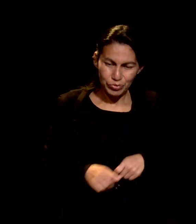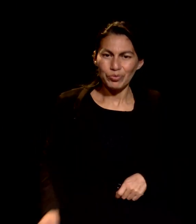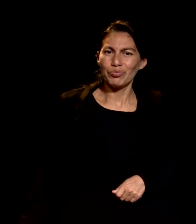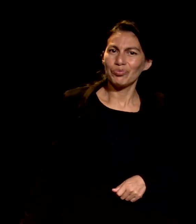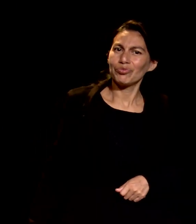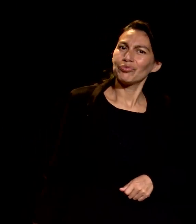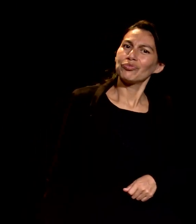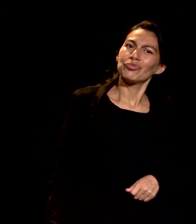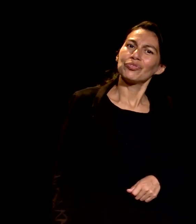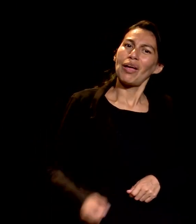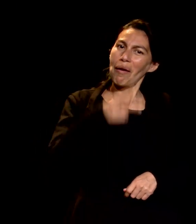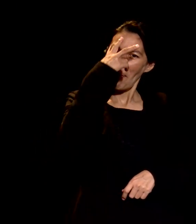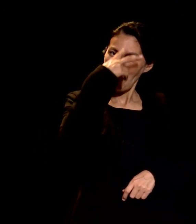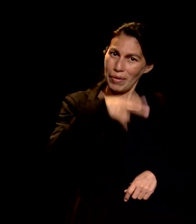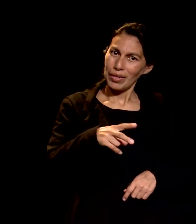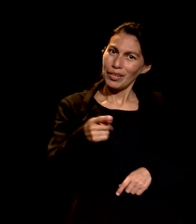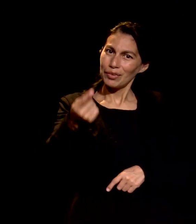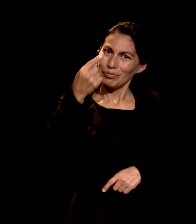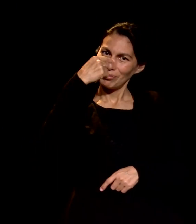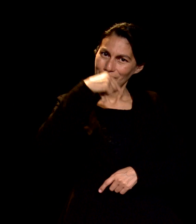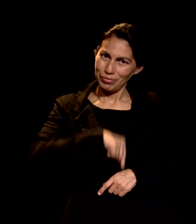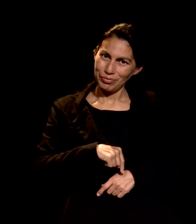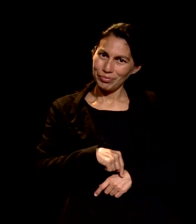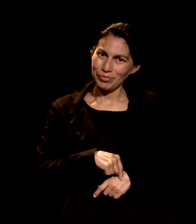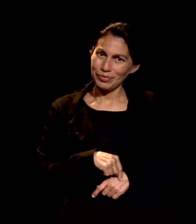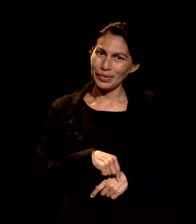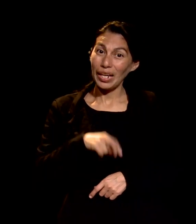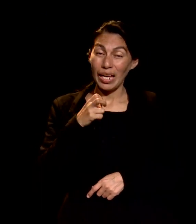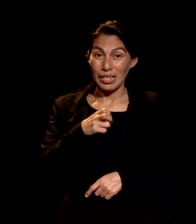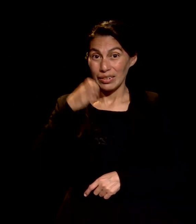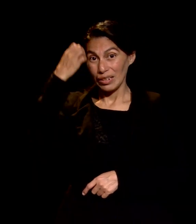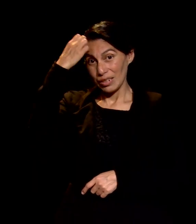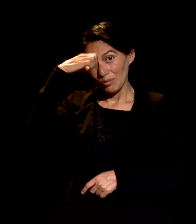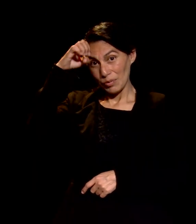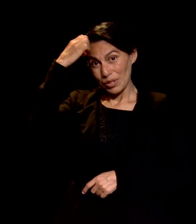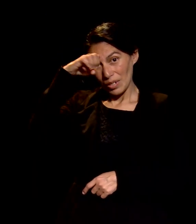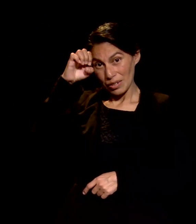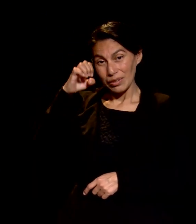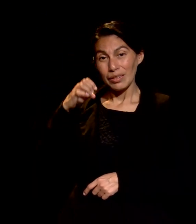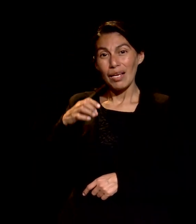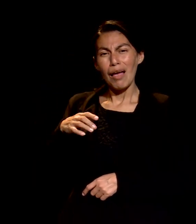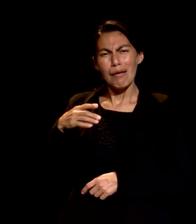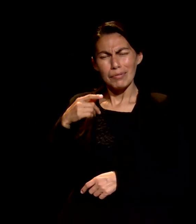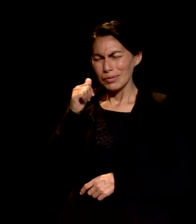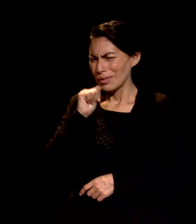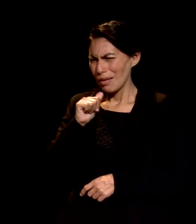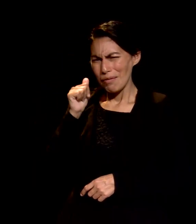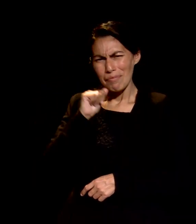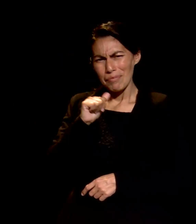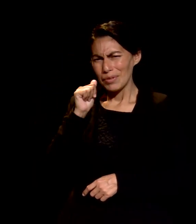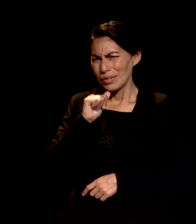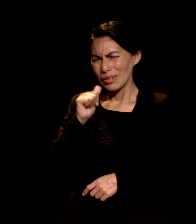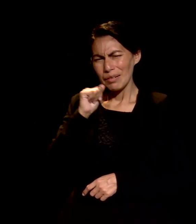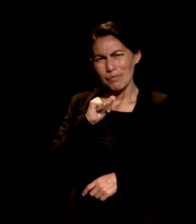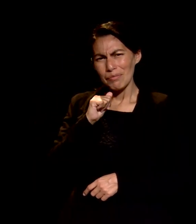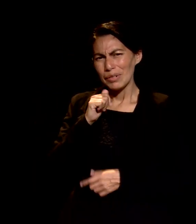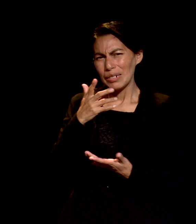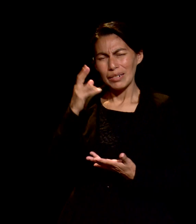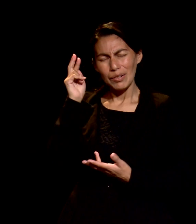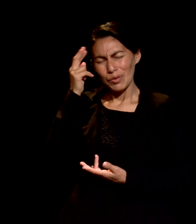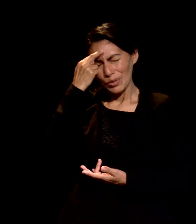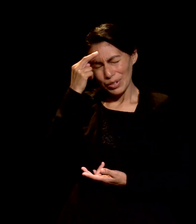Y ese sueño, esa experiencia, me acompañó todo el tiempo,